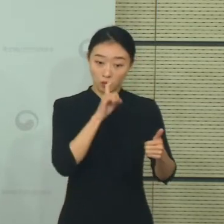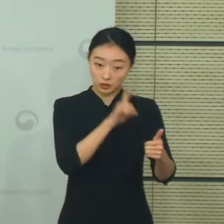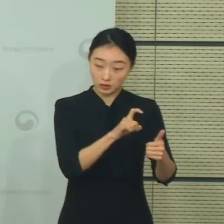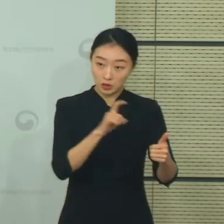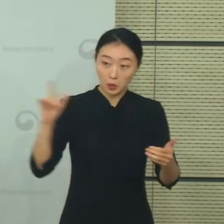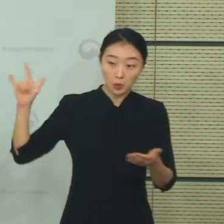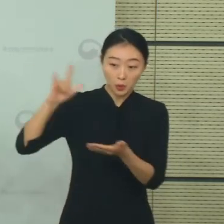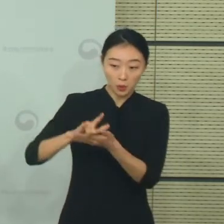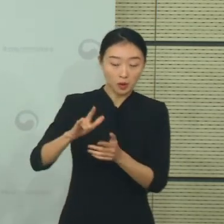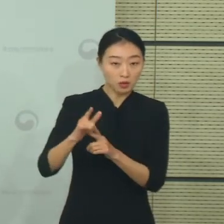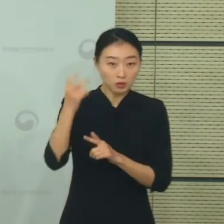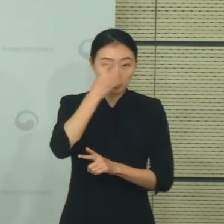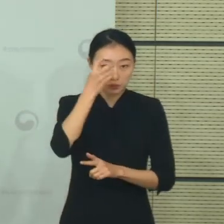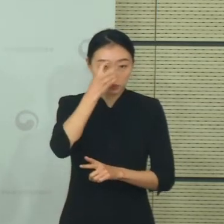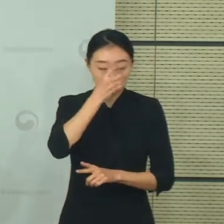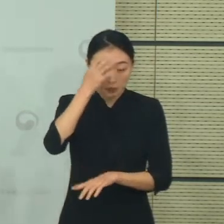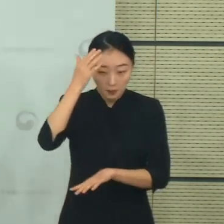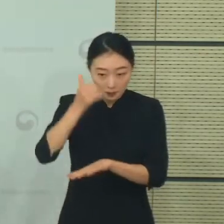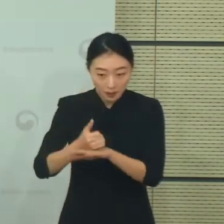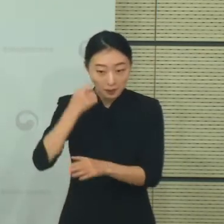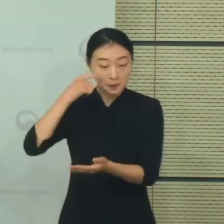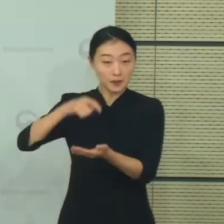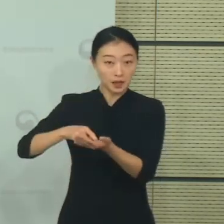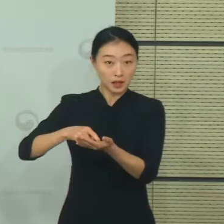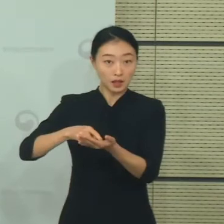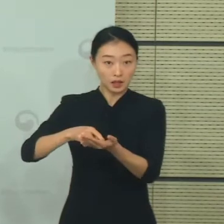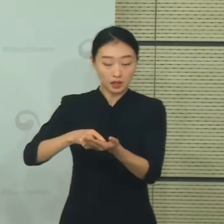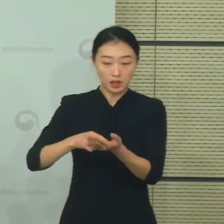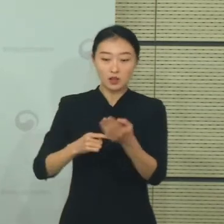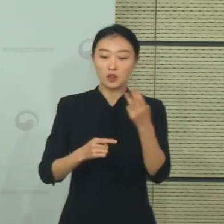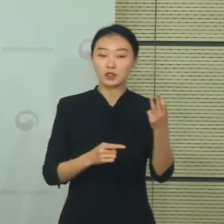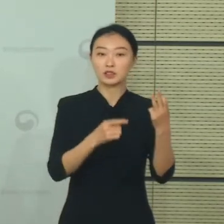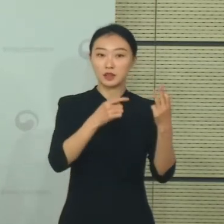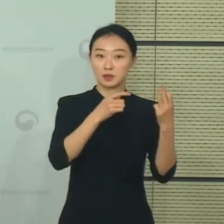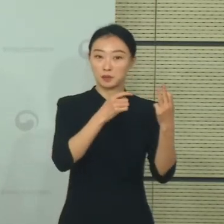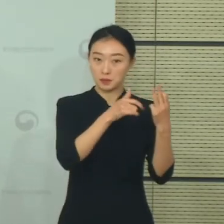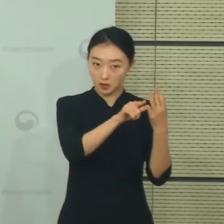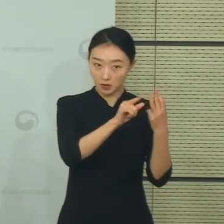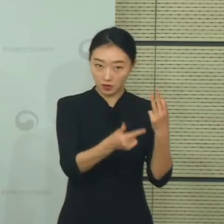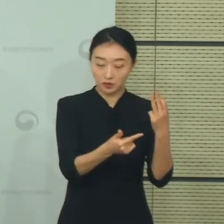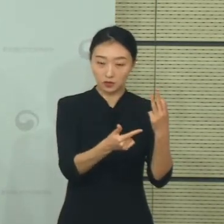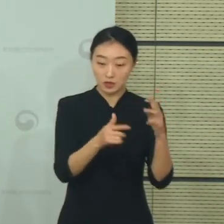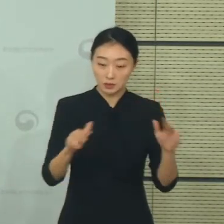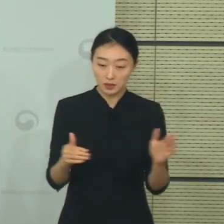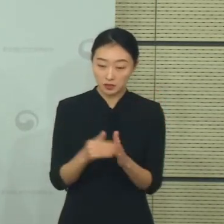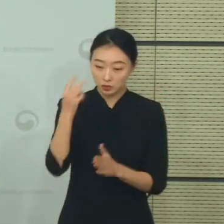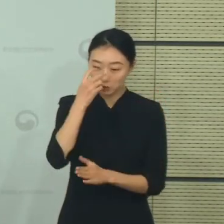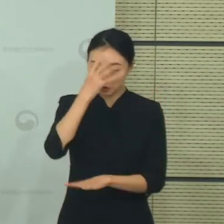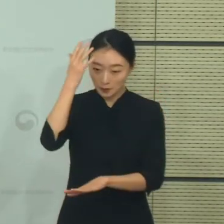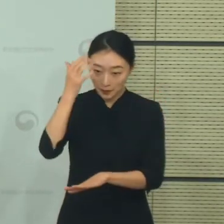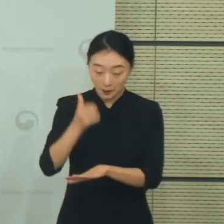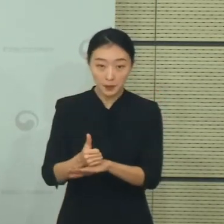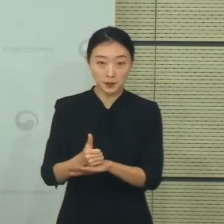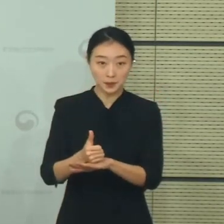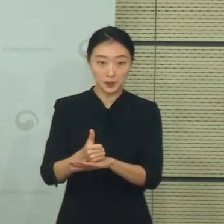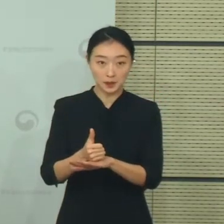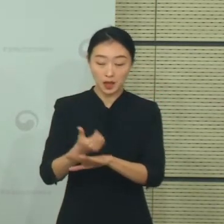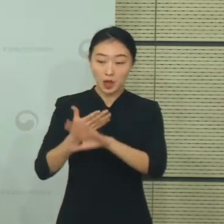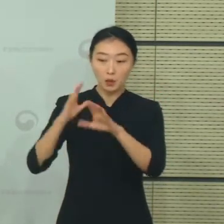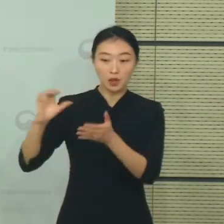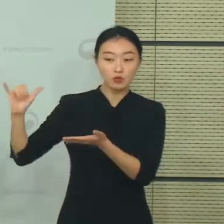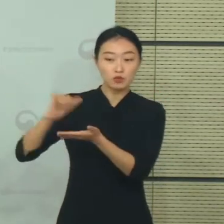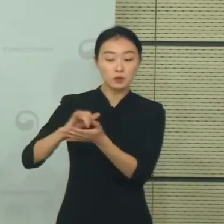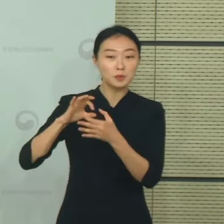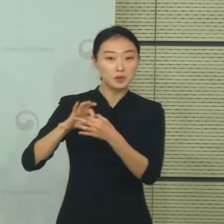확진된 사례는 어제 신규 확진자 64명 중 13건이며 현재까지 조사가 완료된 해외 유입 관련